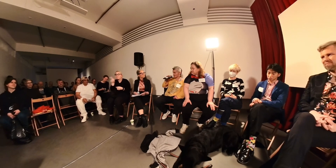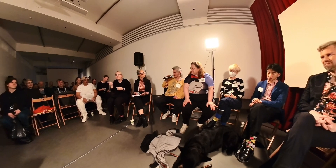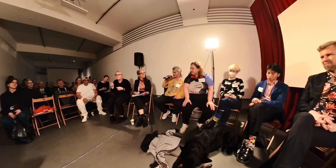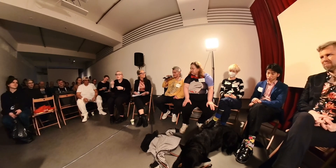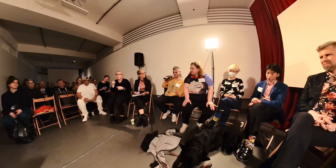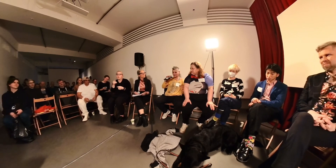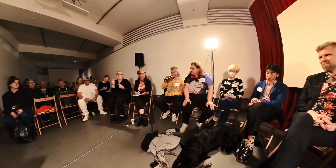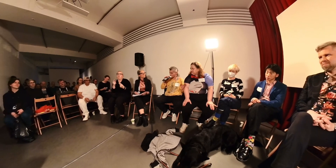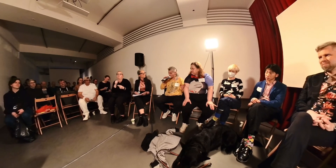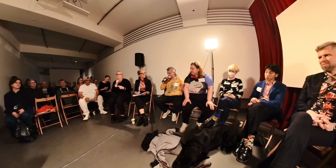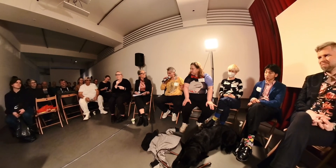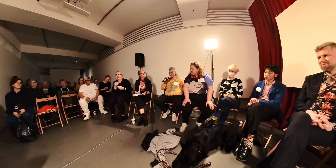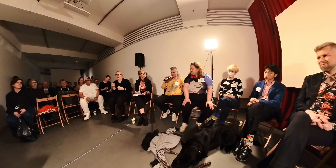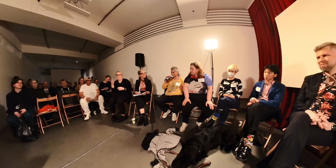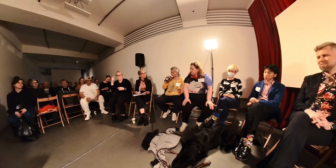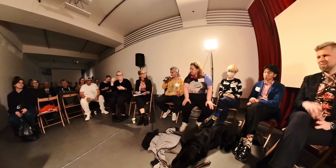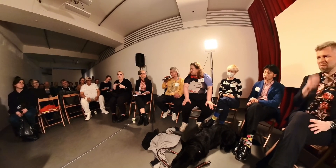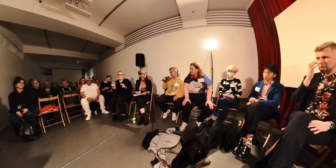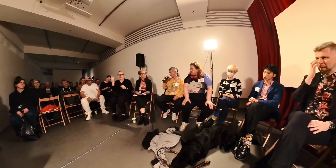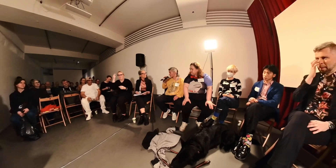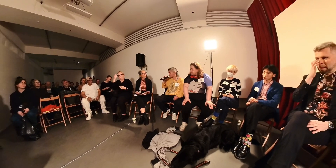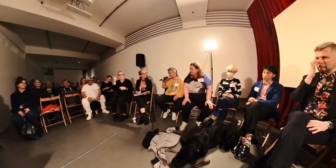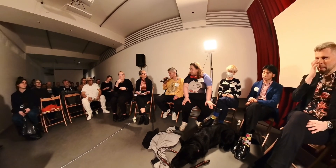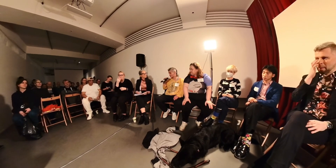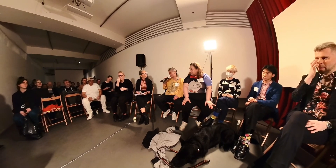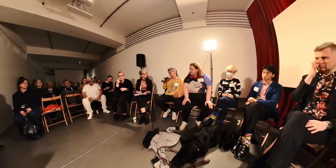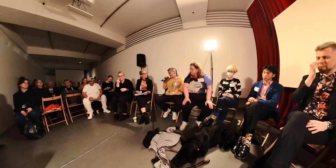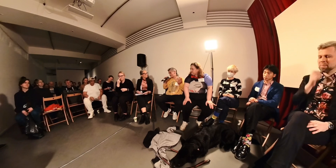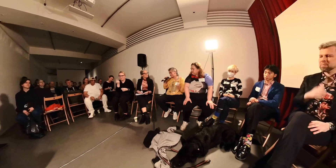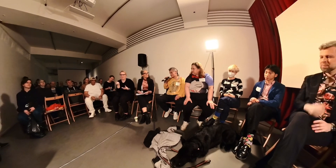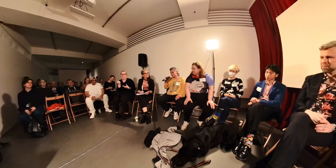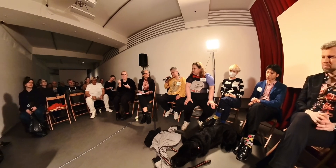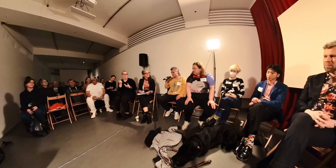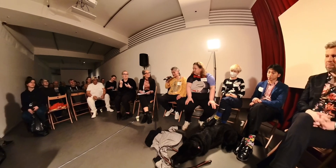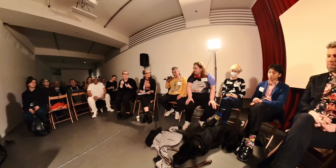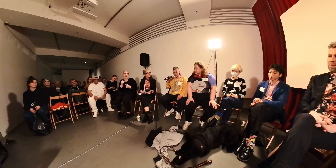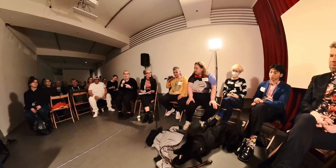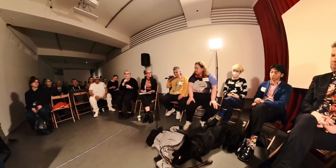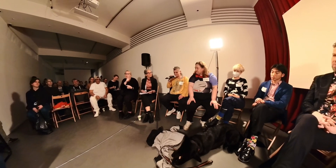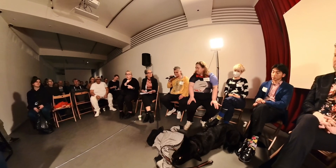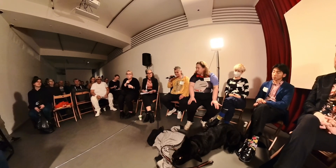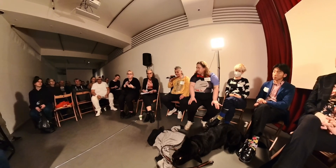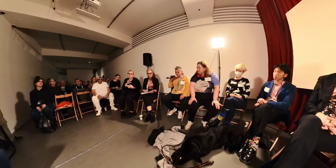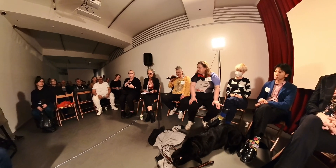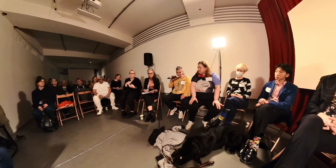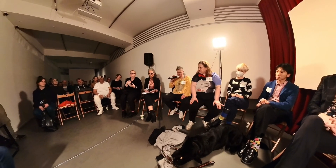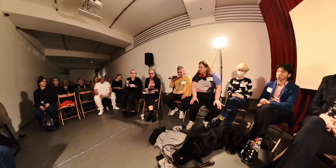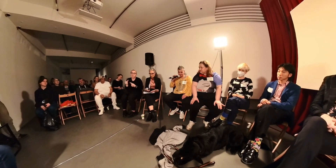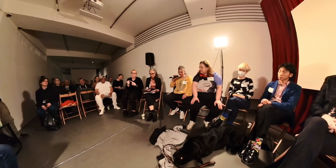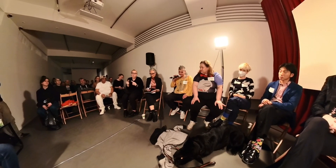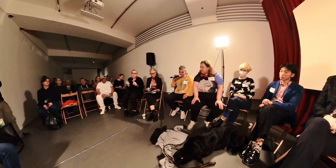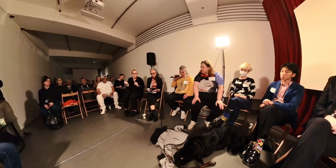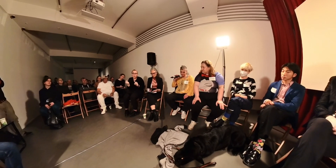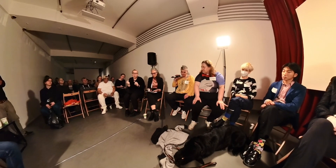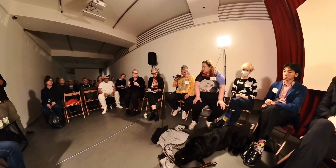to bezďák, tyjo, pojď, jdeme pryč, když smrdí, no a co? Tak jakoby to jsou věci,